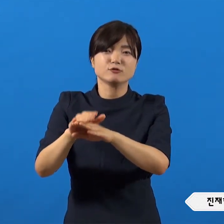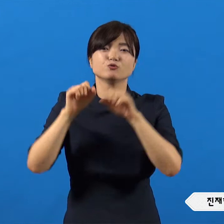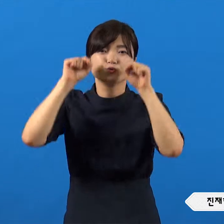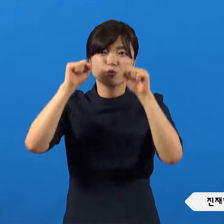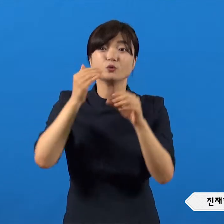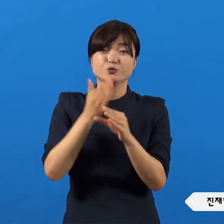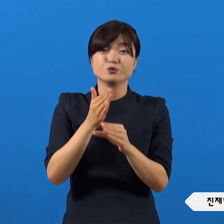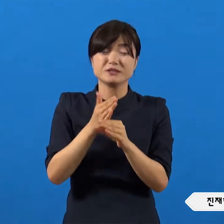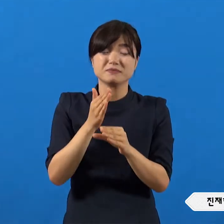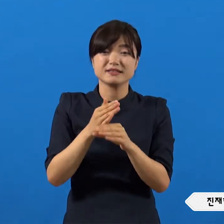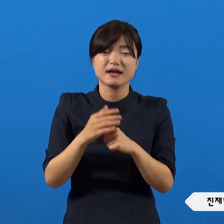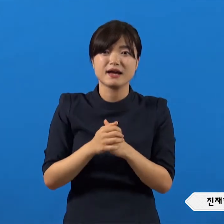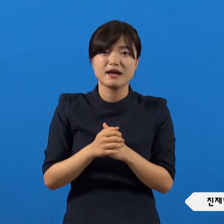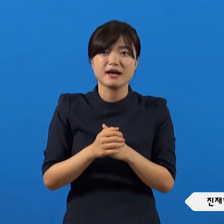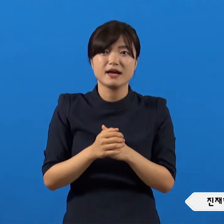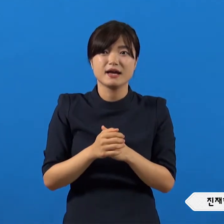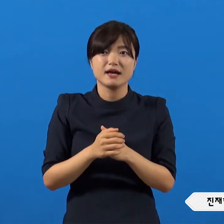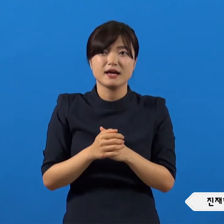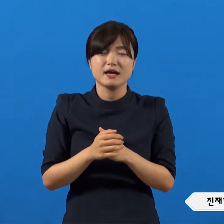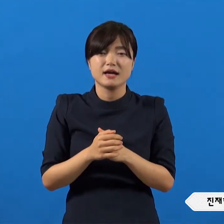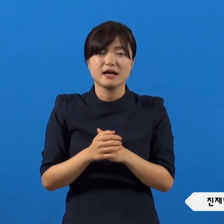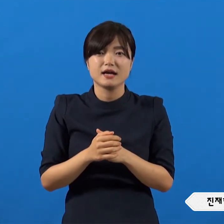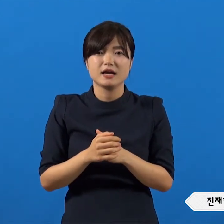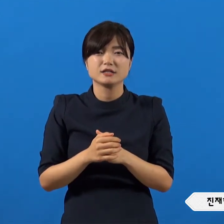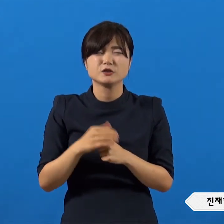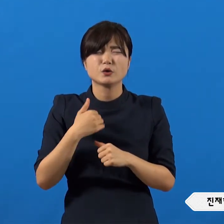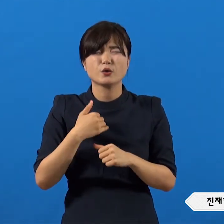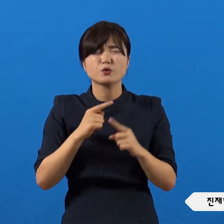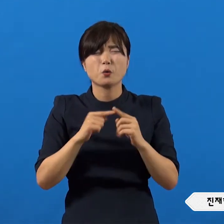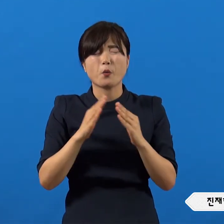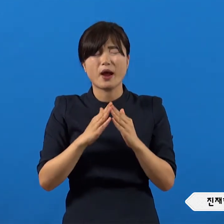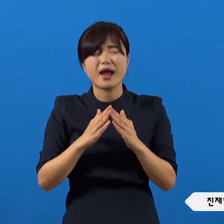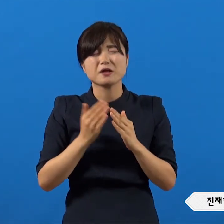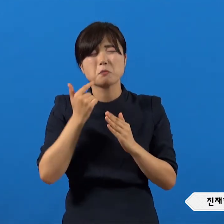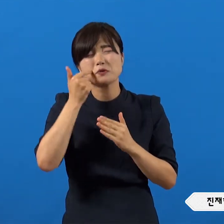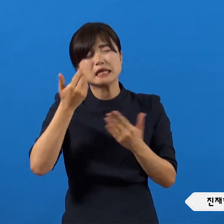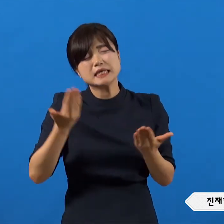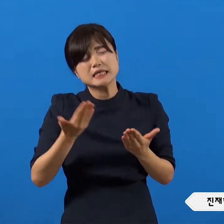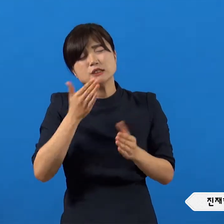저희 교회에서 사역을 하면서 가장 마음 아픈 게 뭔지 아십니까?